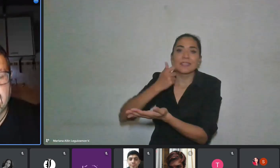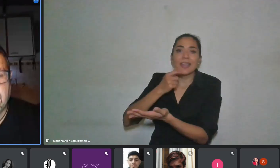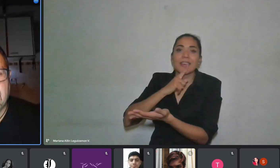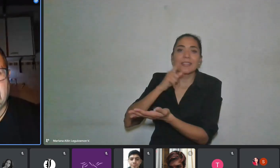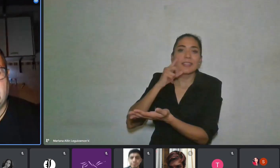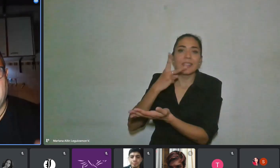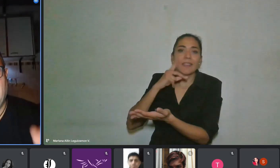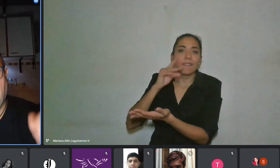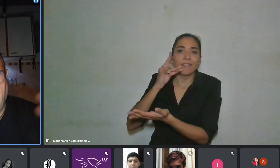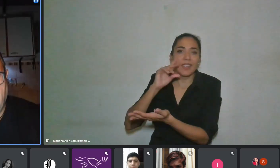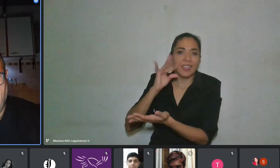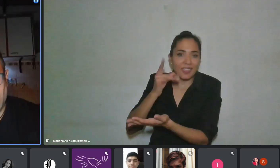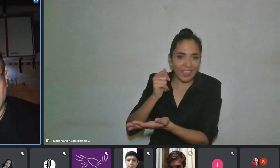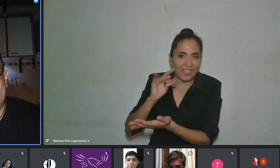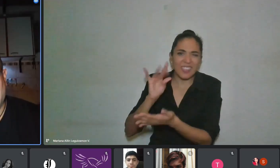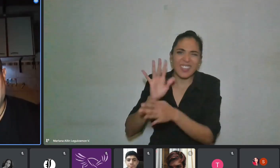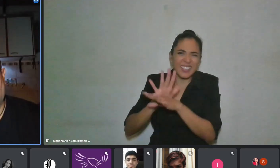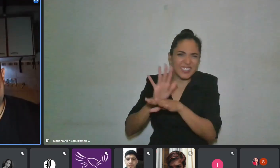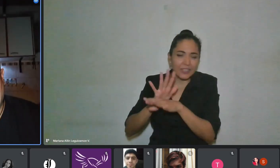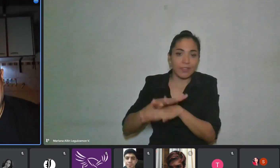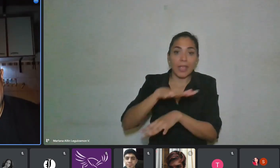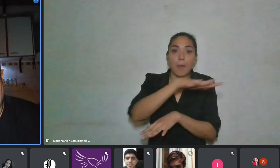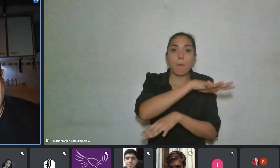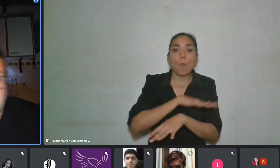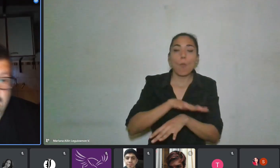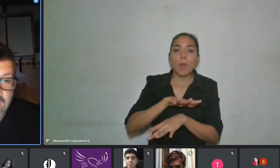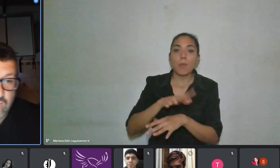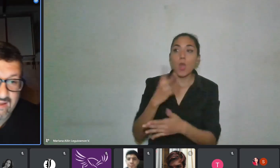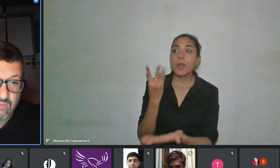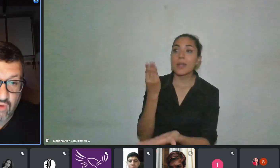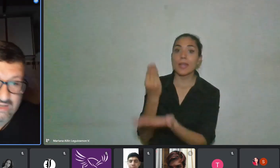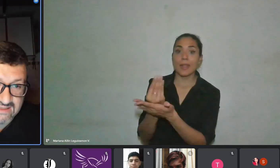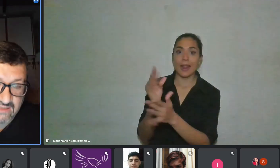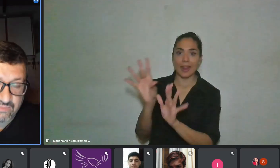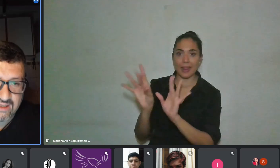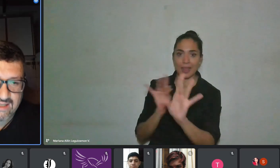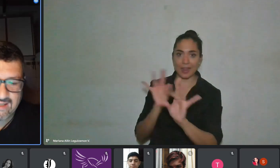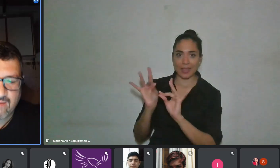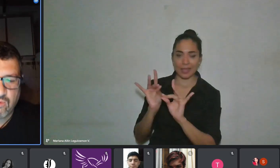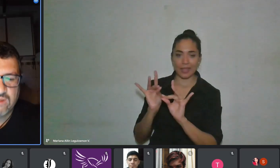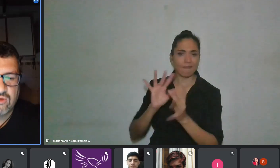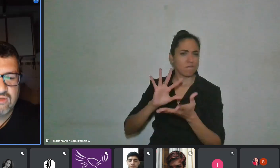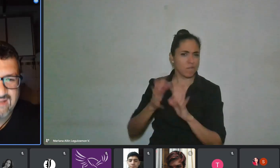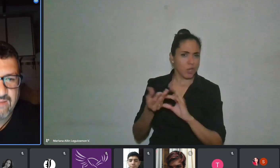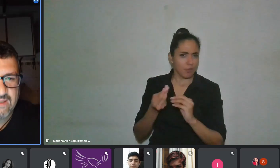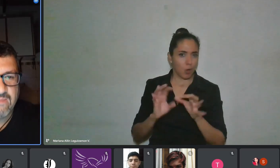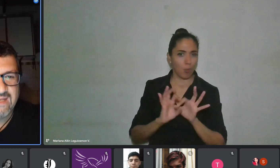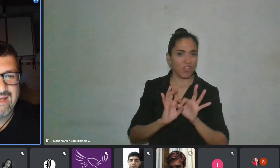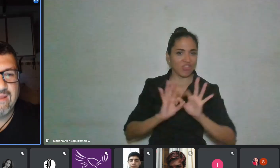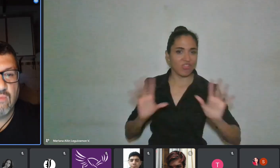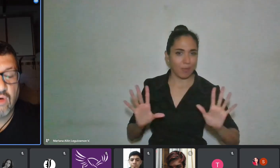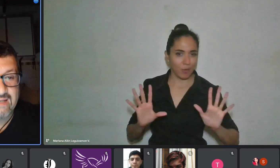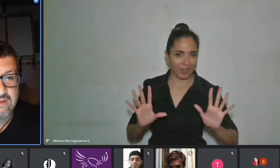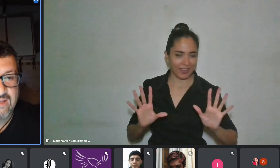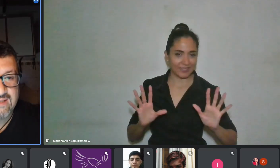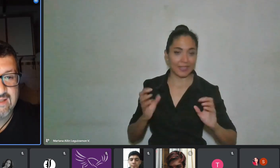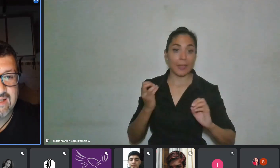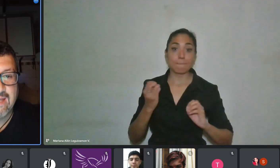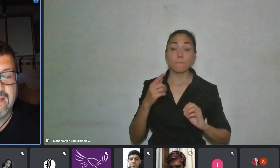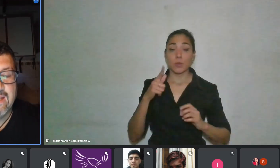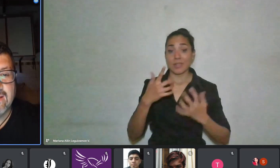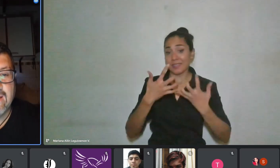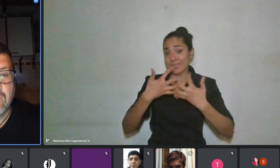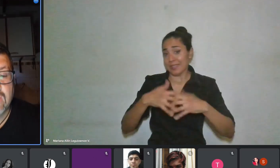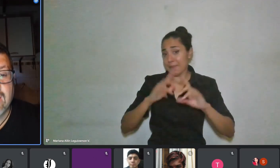decir, que el pueblo, cuando va a votar a través de una democracia, porque digamos nuestro sistema también es democrático, es decir,